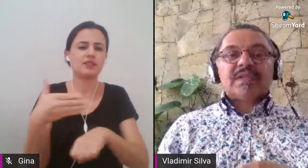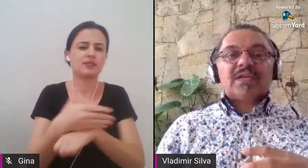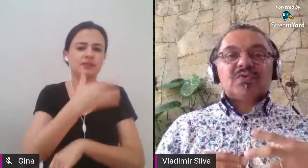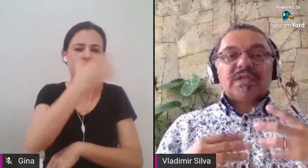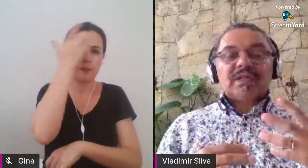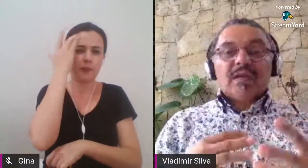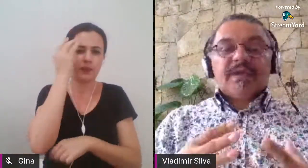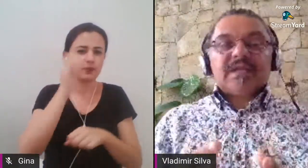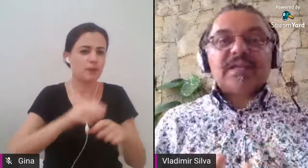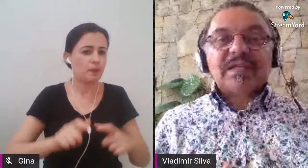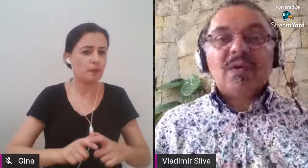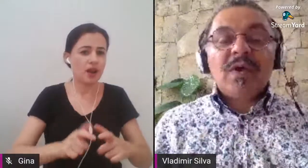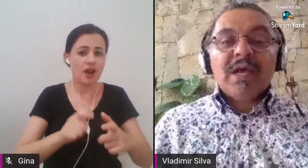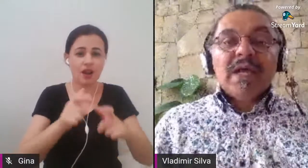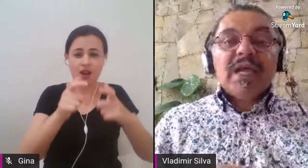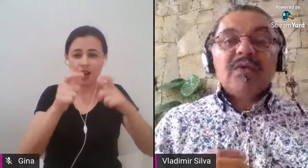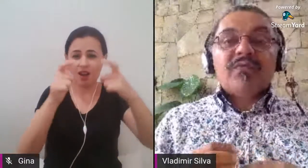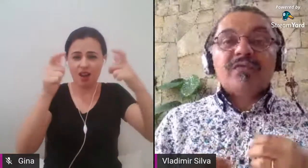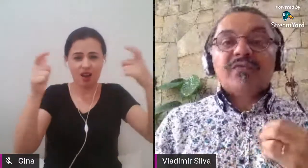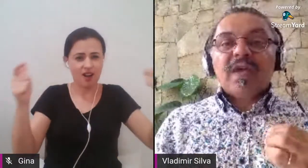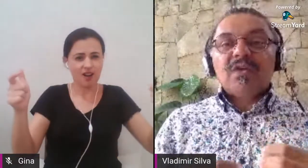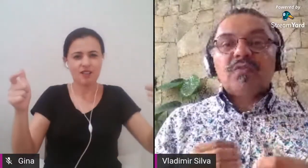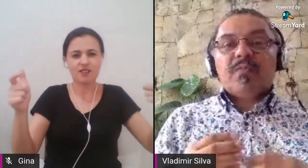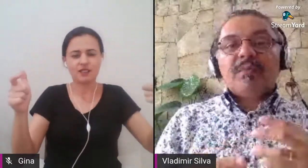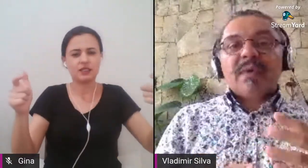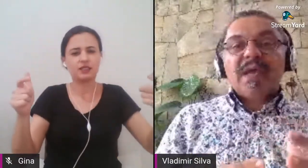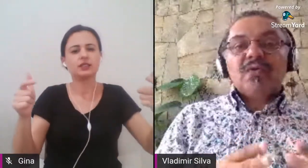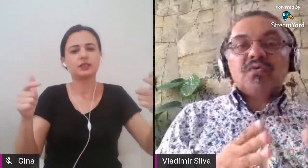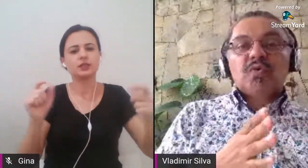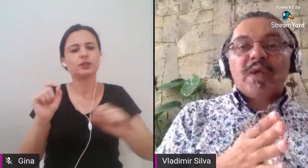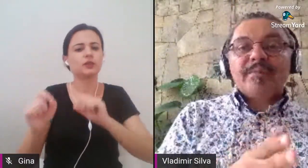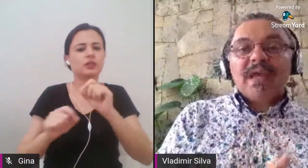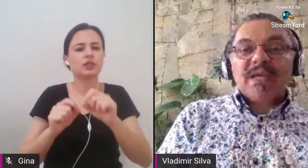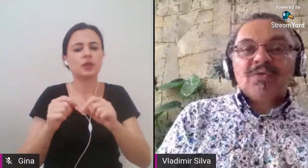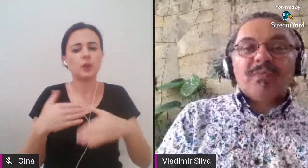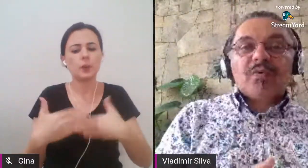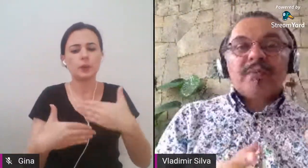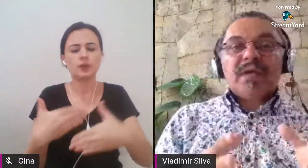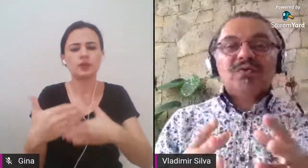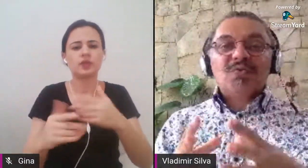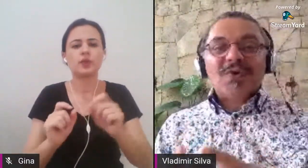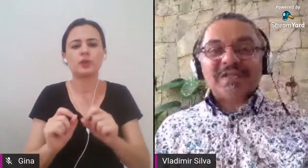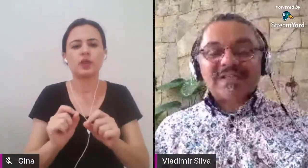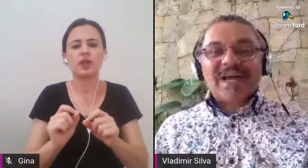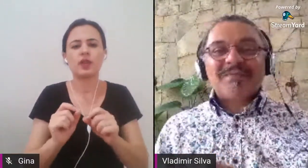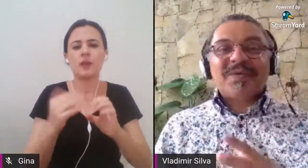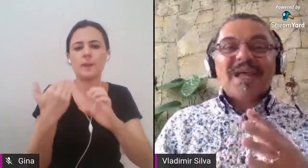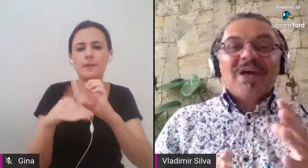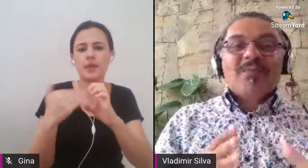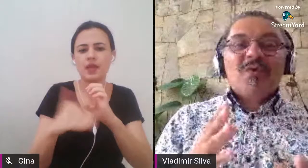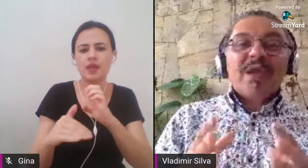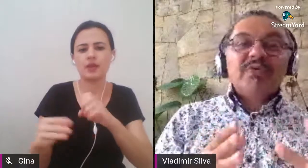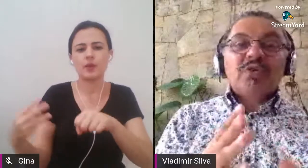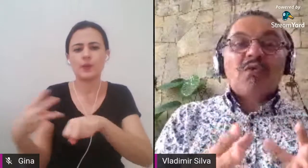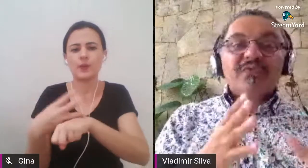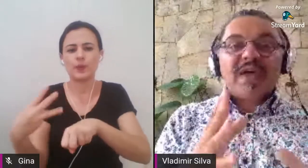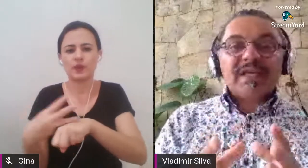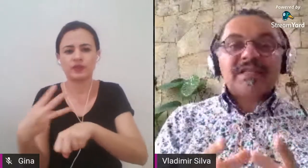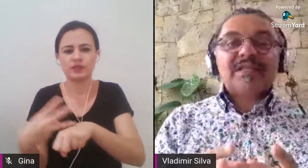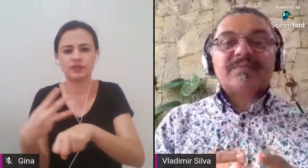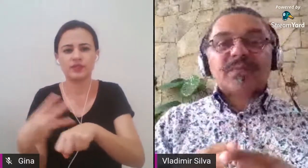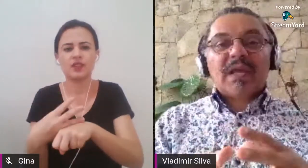esse processo de interpretação, ele foi feito por meio do e-mail, por meio do WhatsApp, por meio